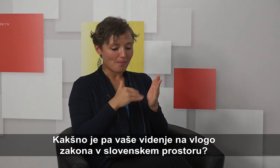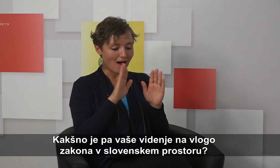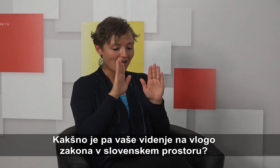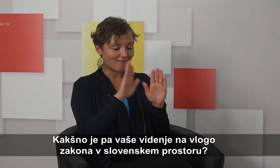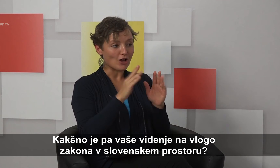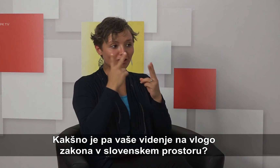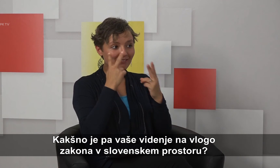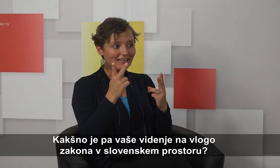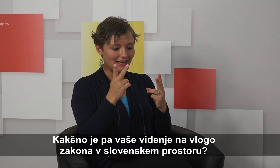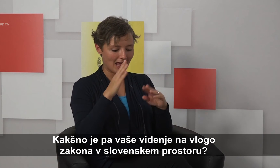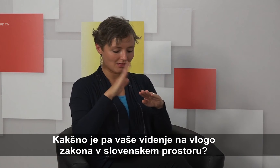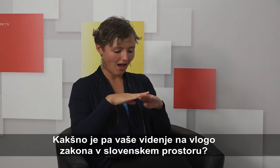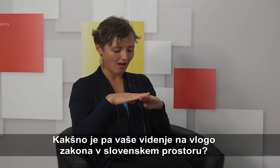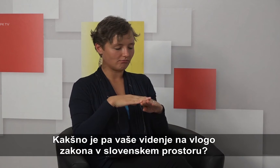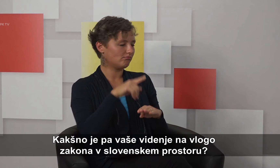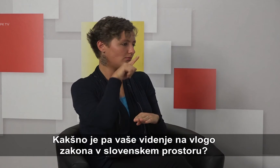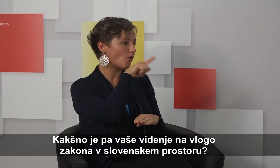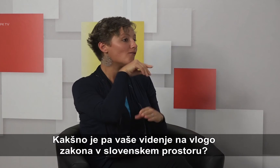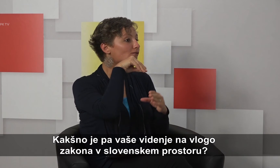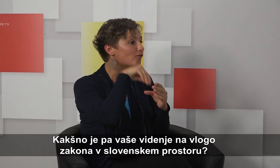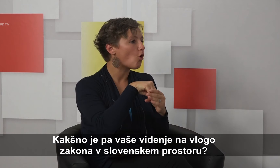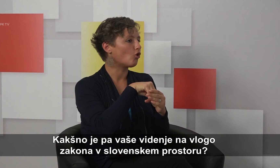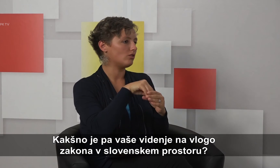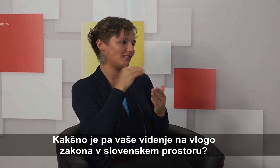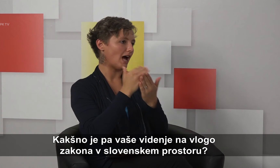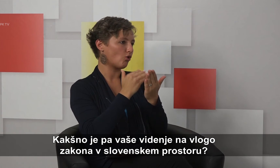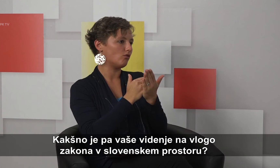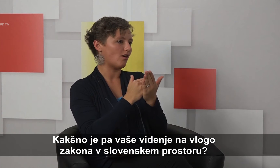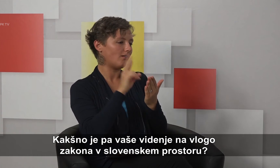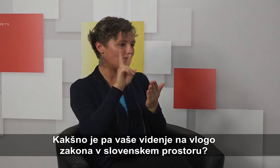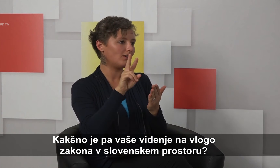pa vaše videnje na vlogo zakona v